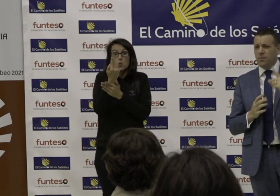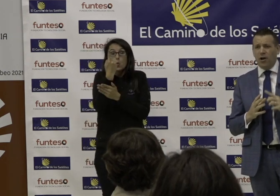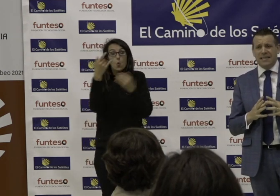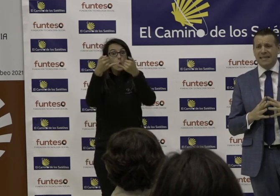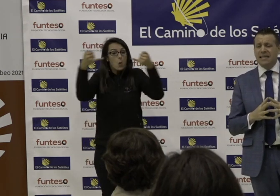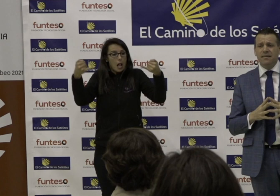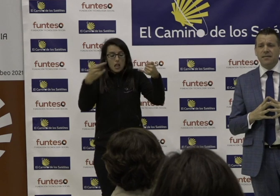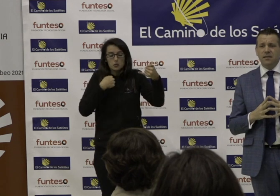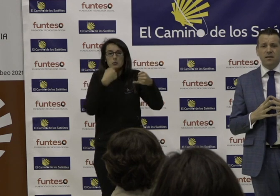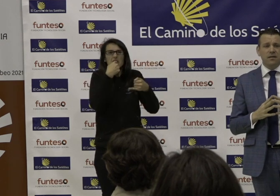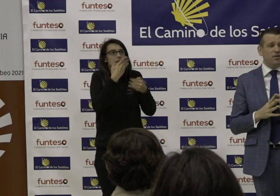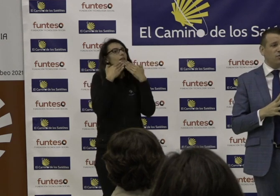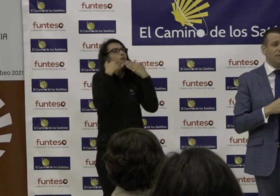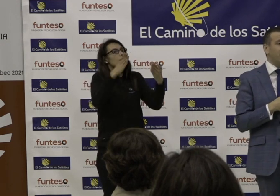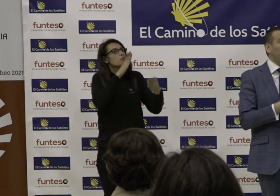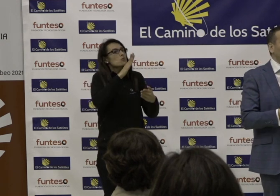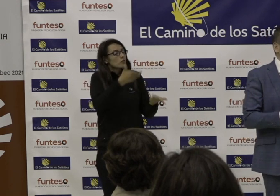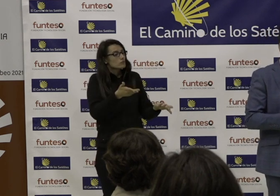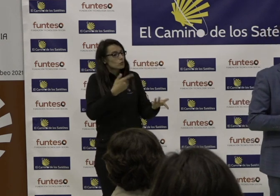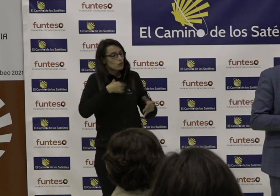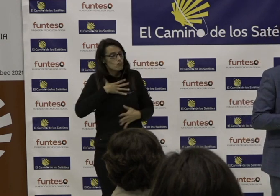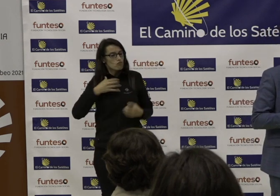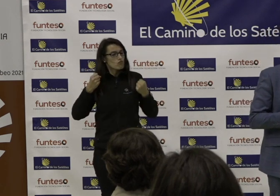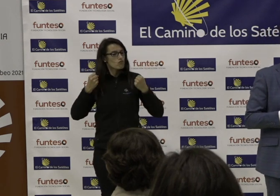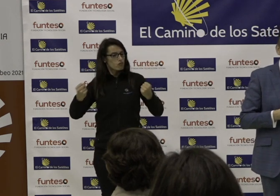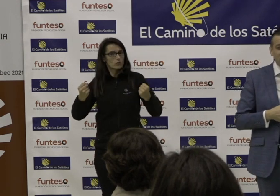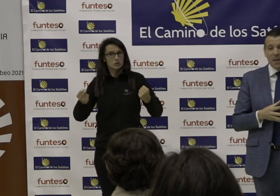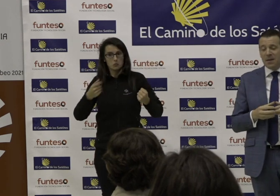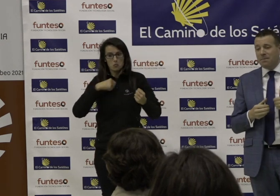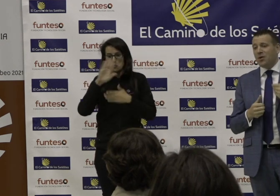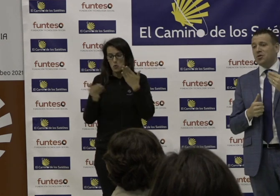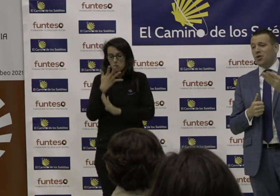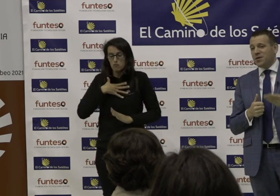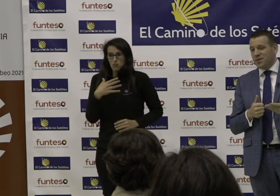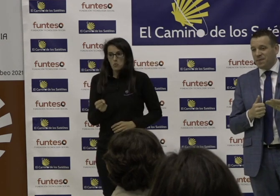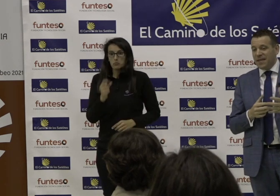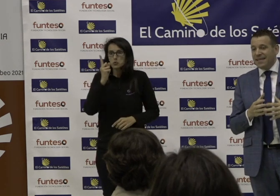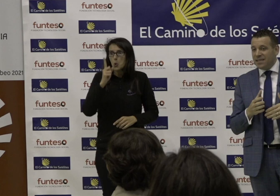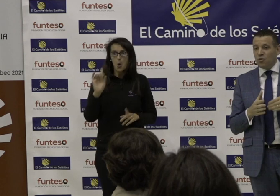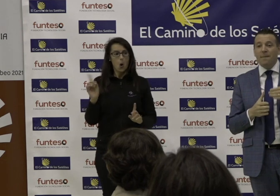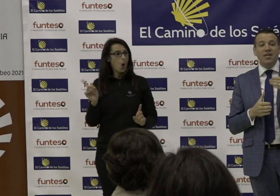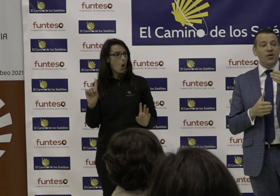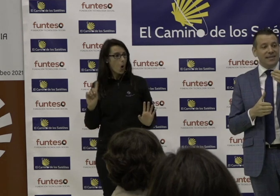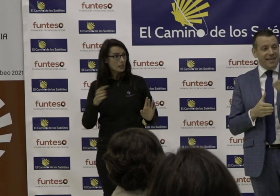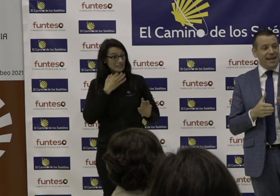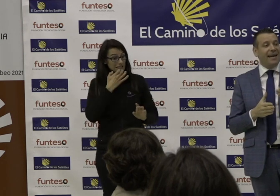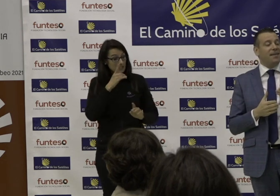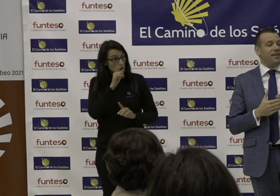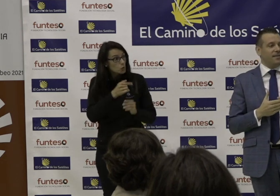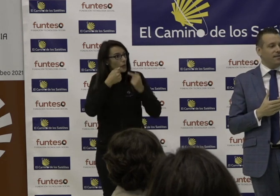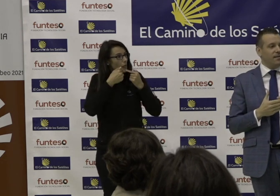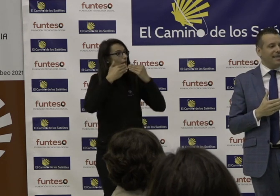sola cosa por las que das gracias, eso te empodera ya a primera hora de la mañana. Pero no solo eso. Si tú a mayores de